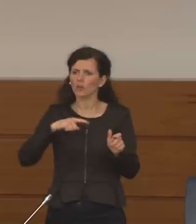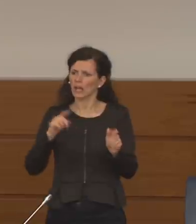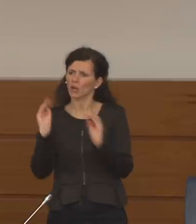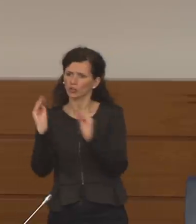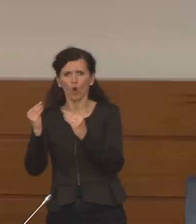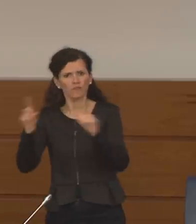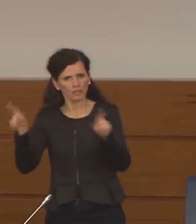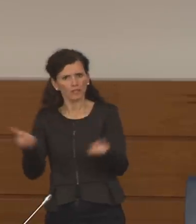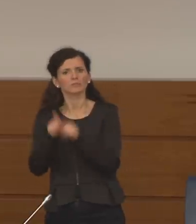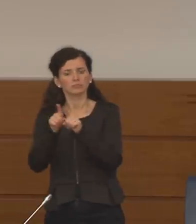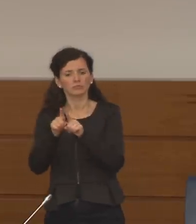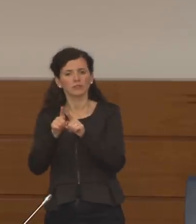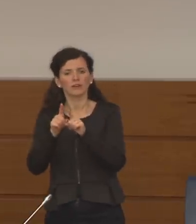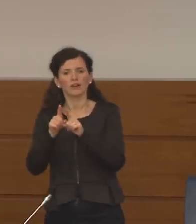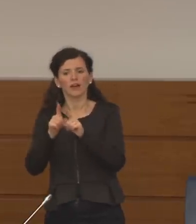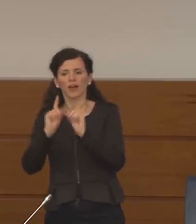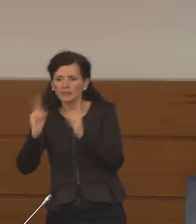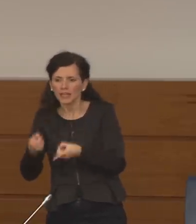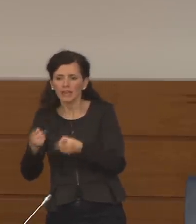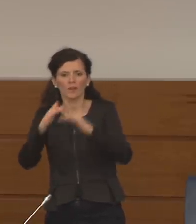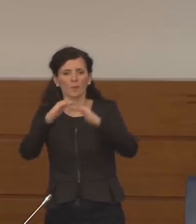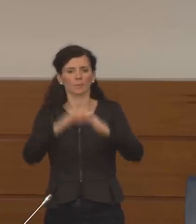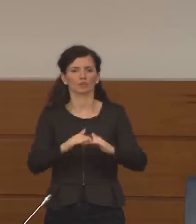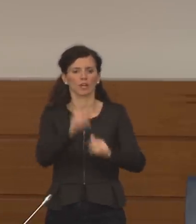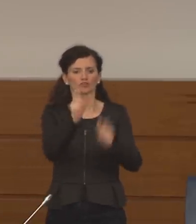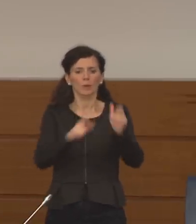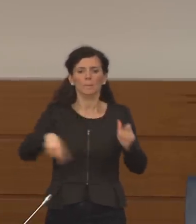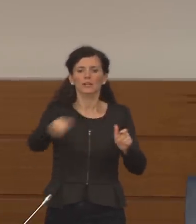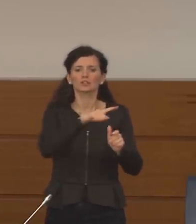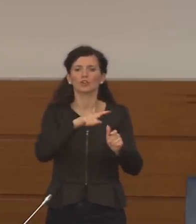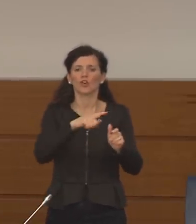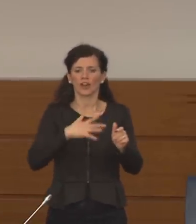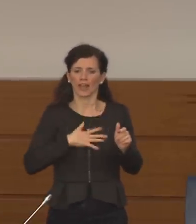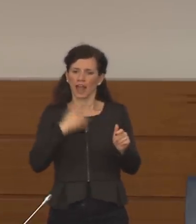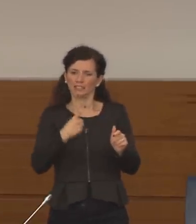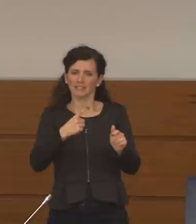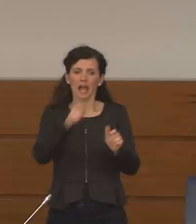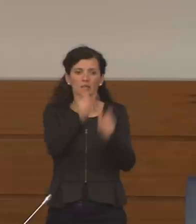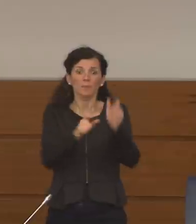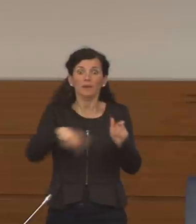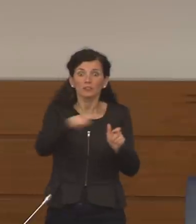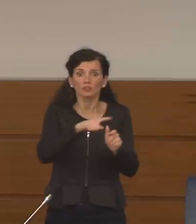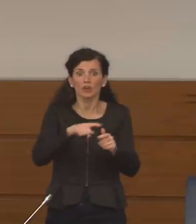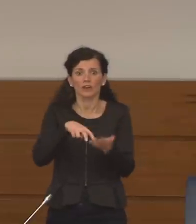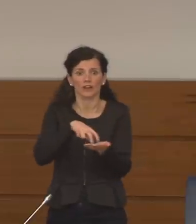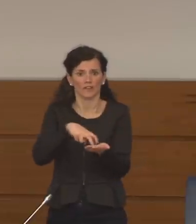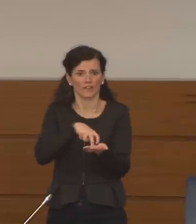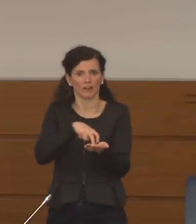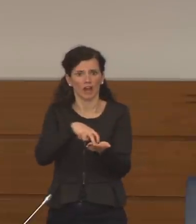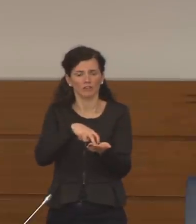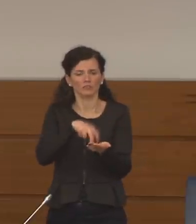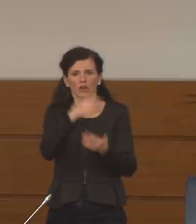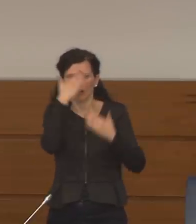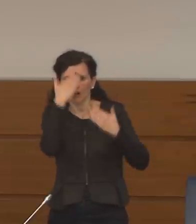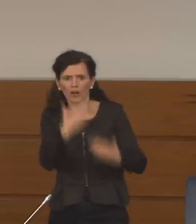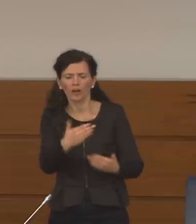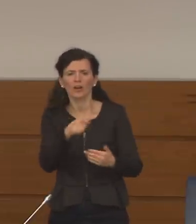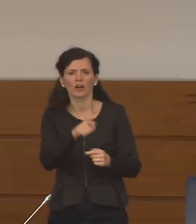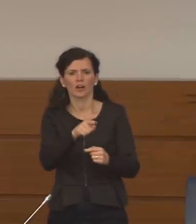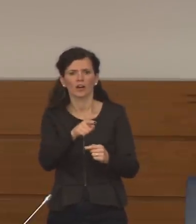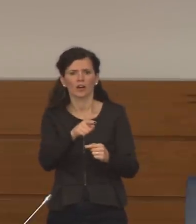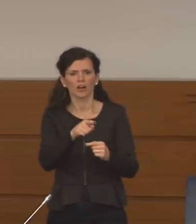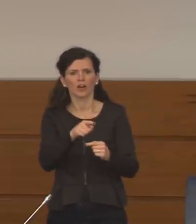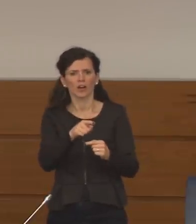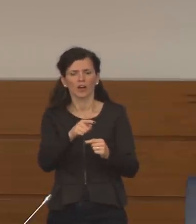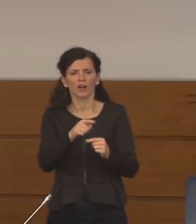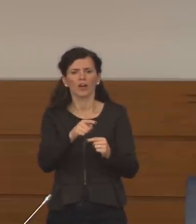questa fascia di età che oggi si configura come la più fragile e quella che paga il prezzo più alto rispetto